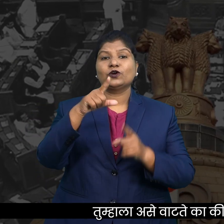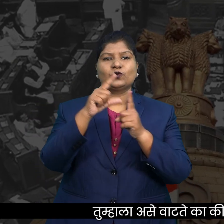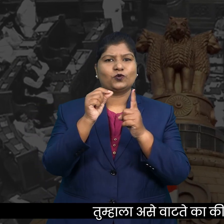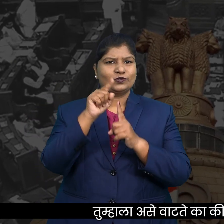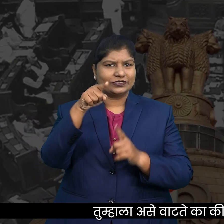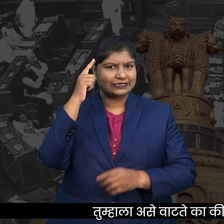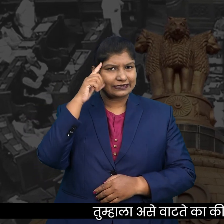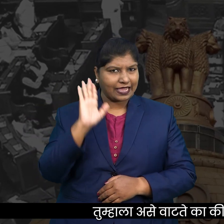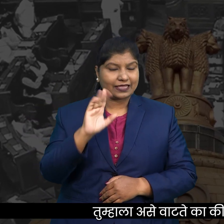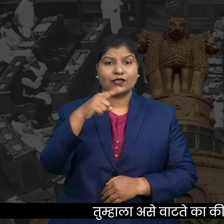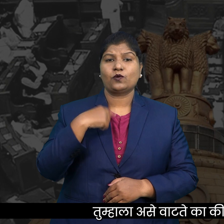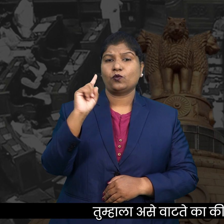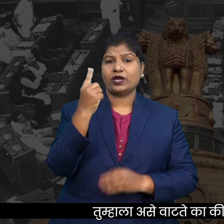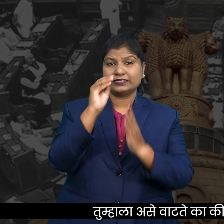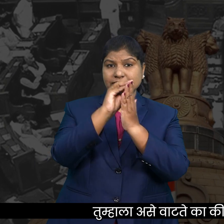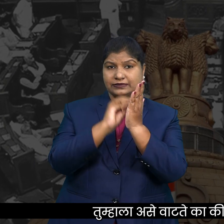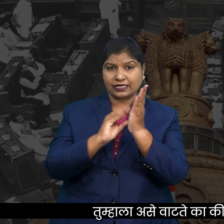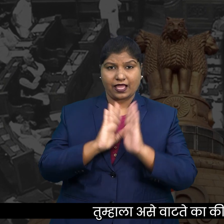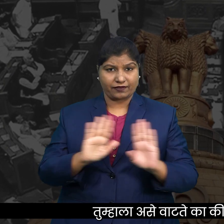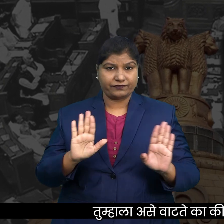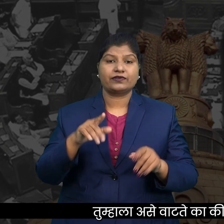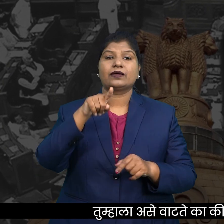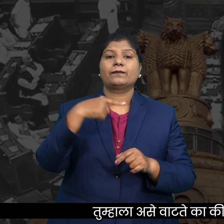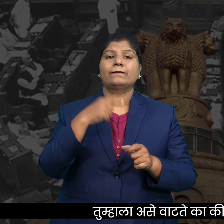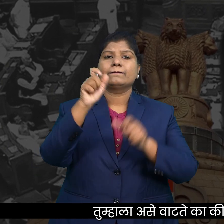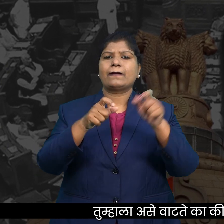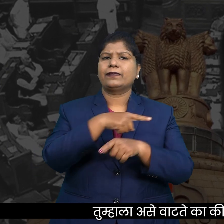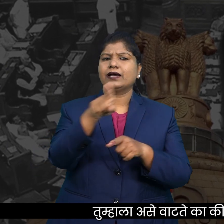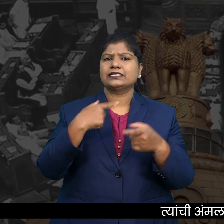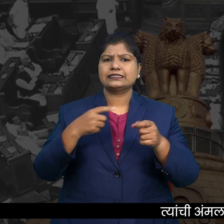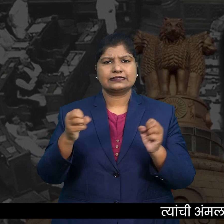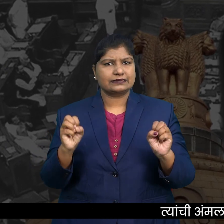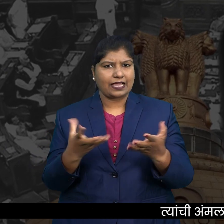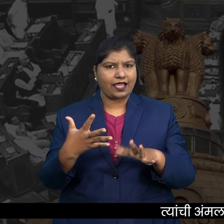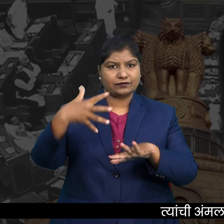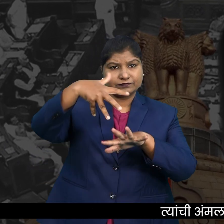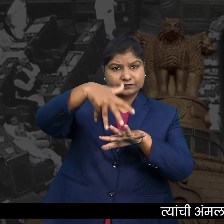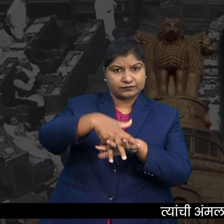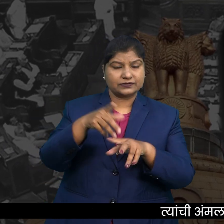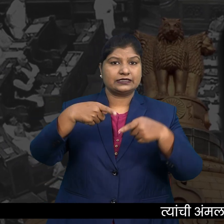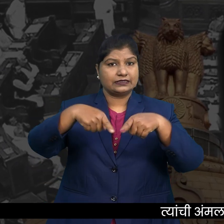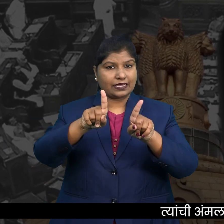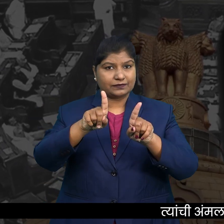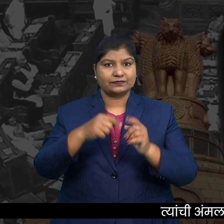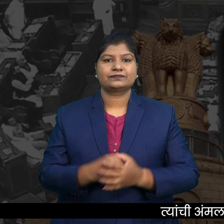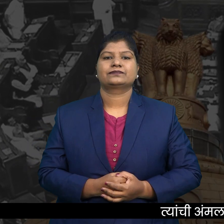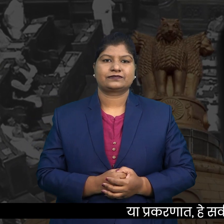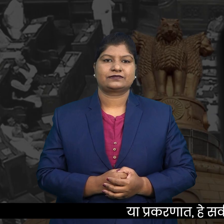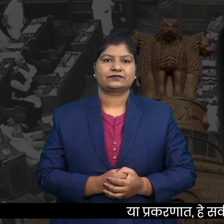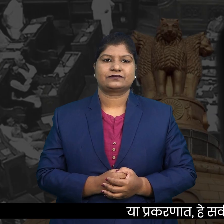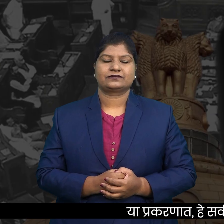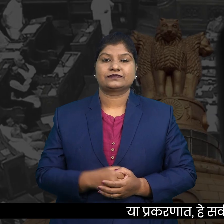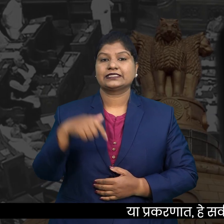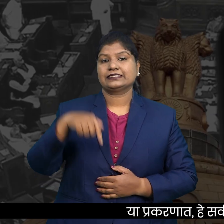तुम्हाला असे वाटते का की कायदे बनल्यानंतर लोक स्वतः त्यांची अंमलबजावणी करतात?